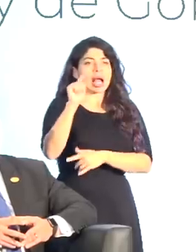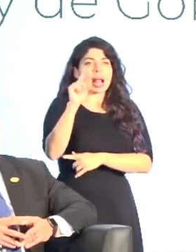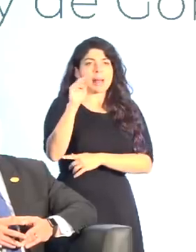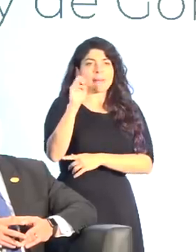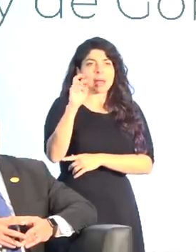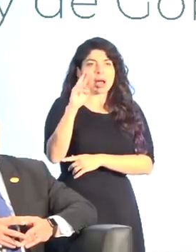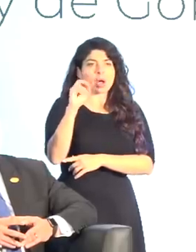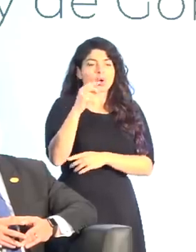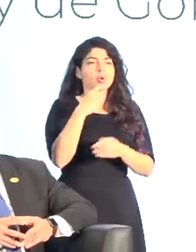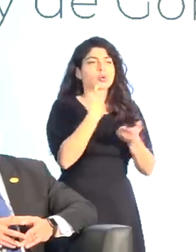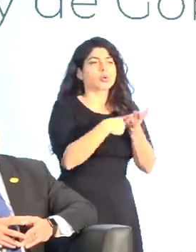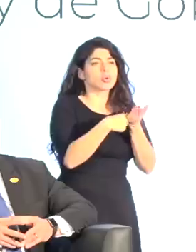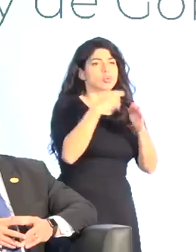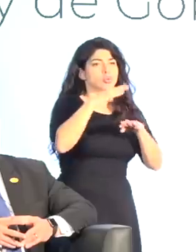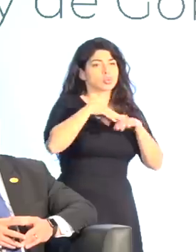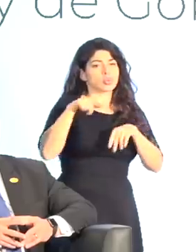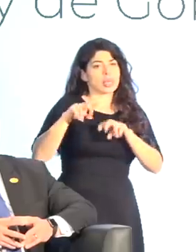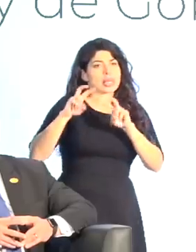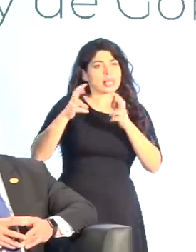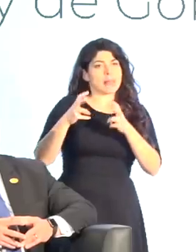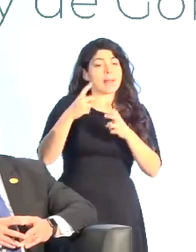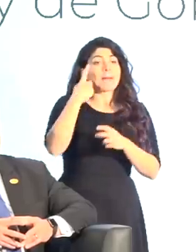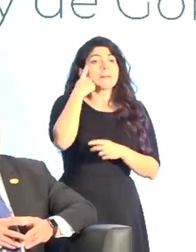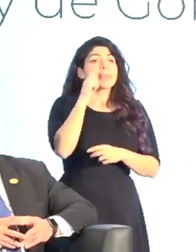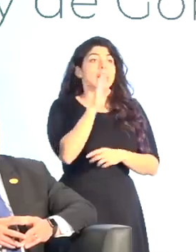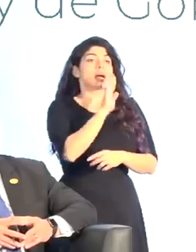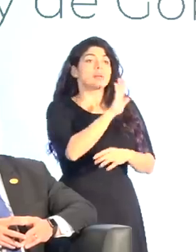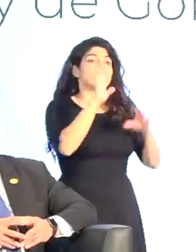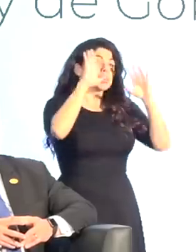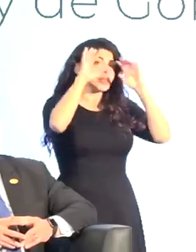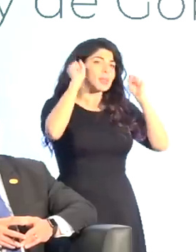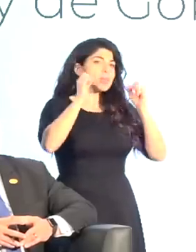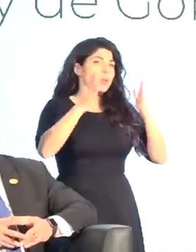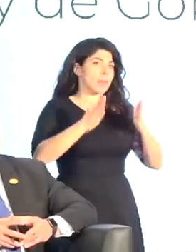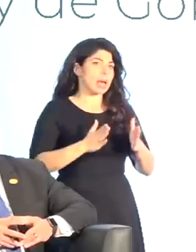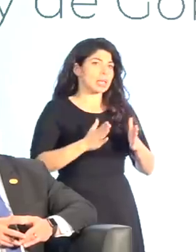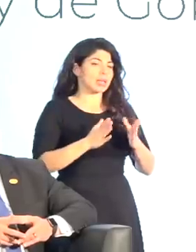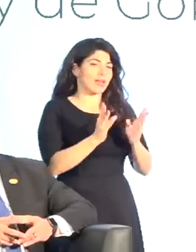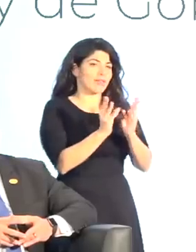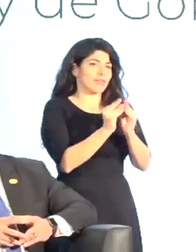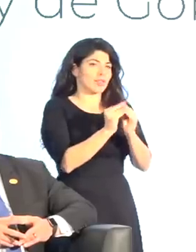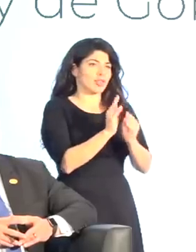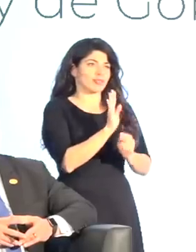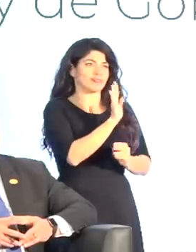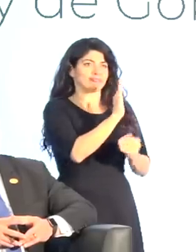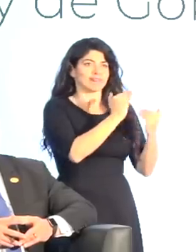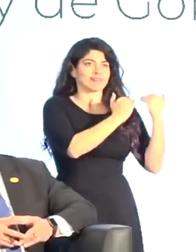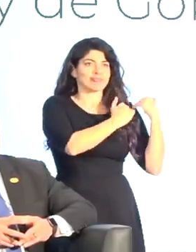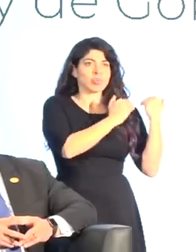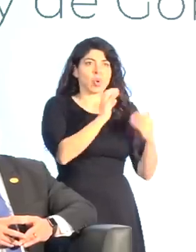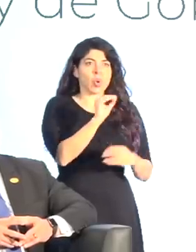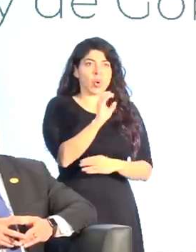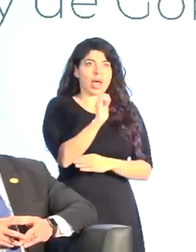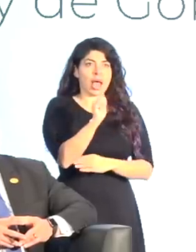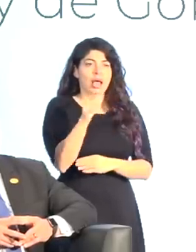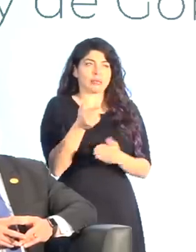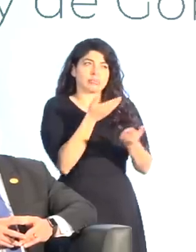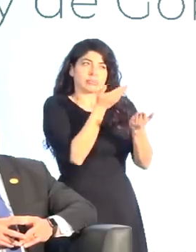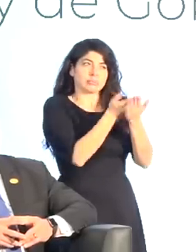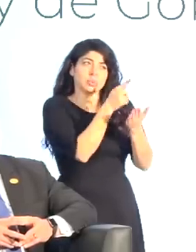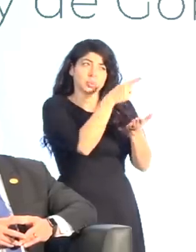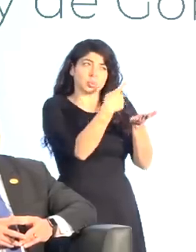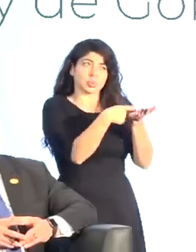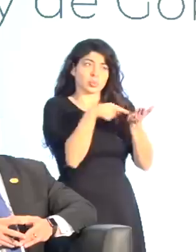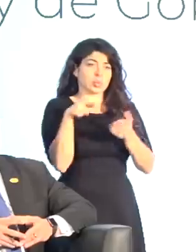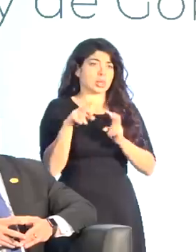para que se adopten desde la parte diplomática y en el foro que en este caso corresponde, la OEA, la discusión sobre esa